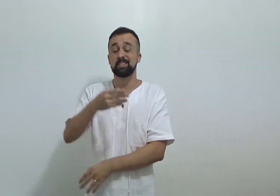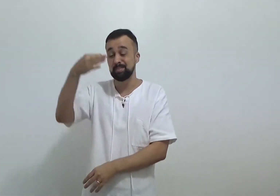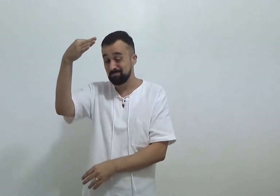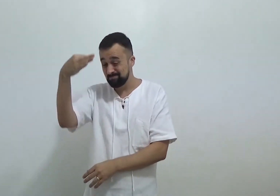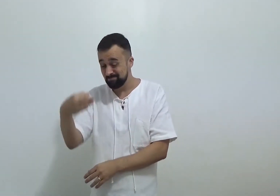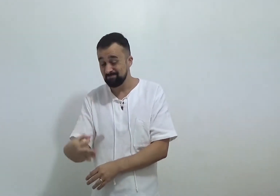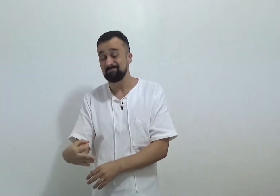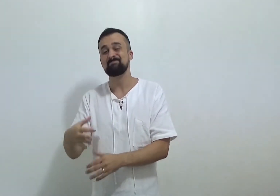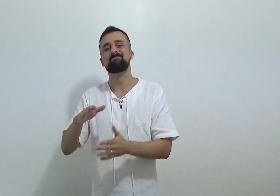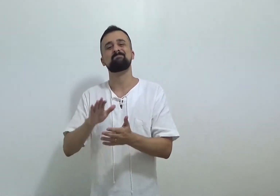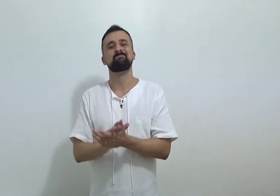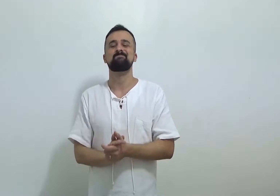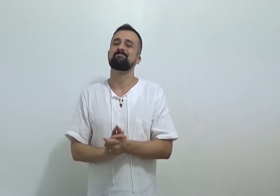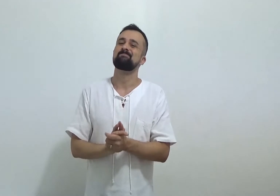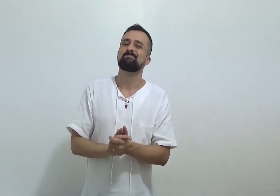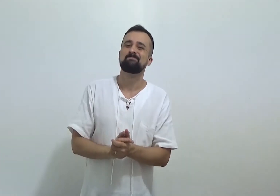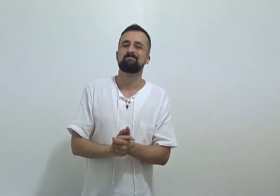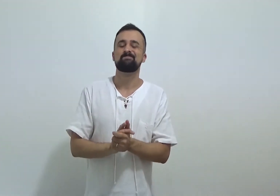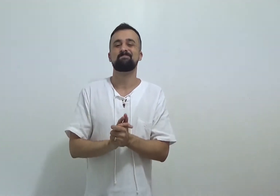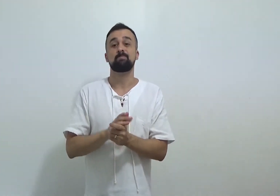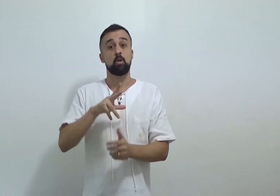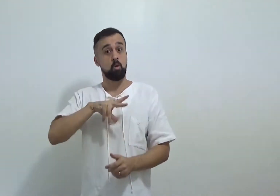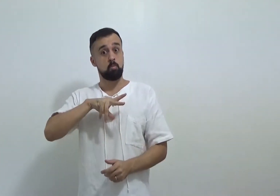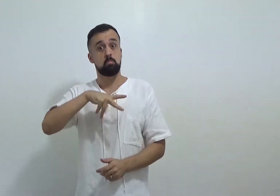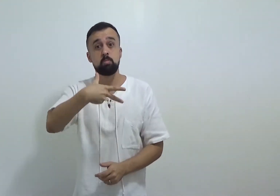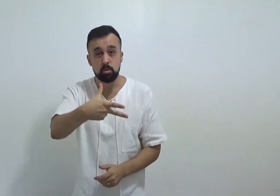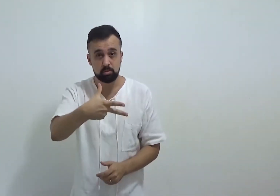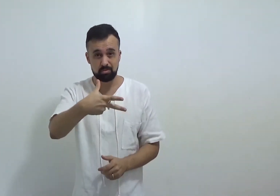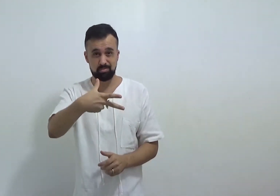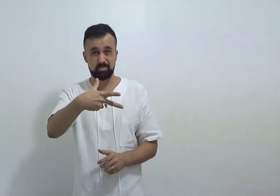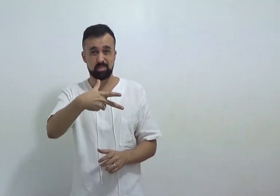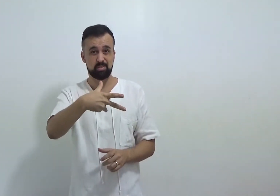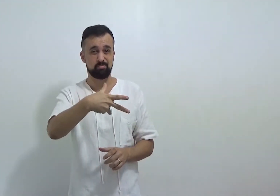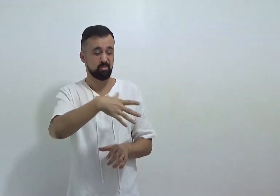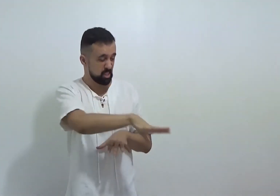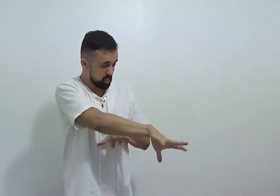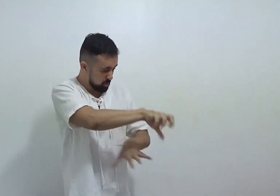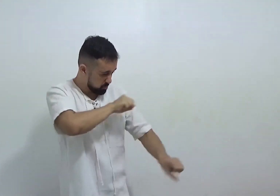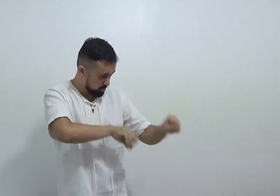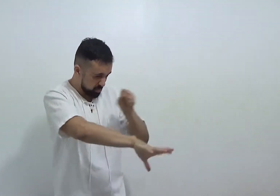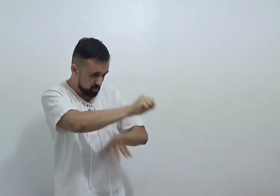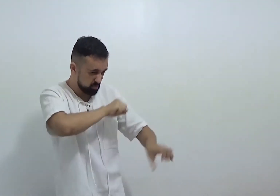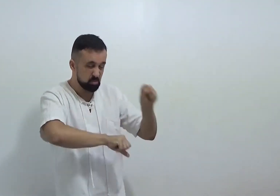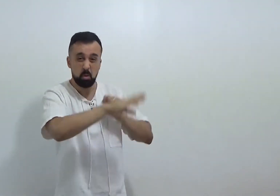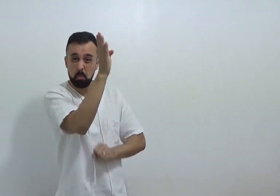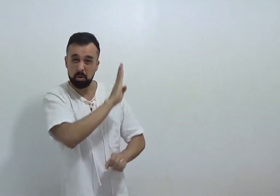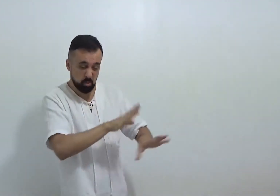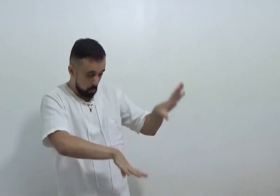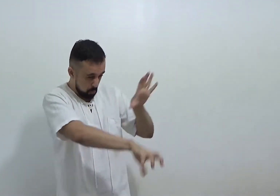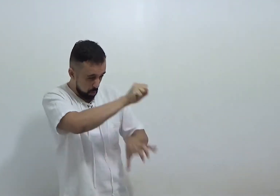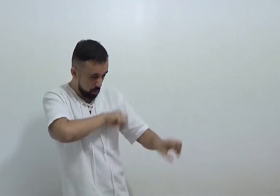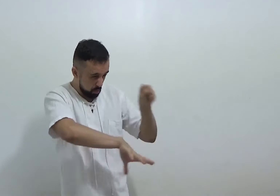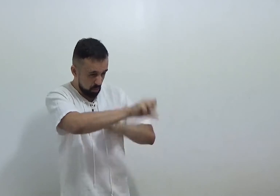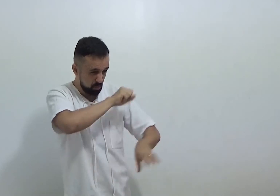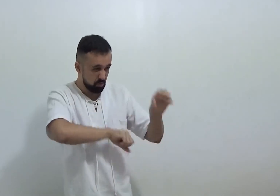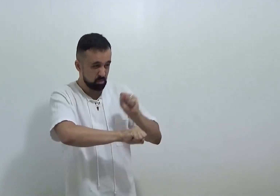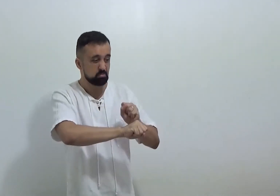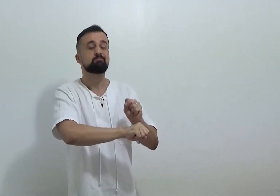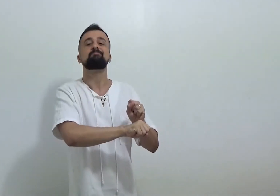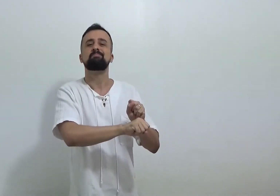Pois foi exatamente isso que aconteceu. Os portugueses exploraram não